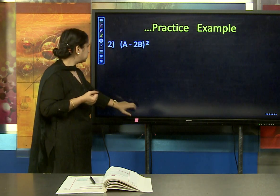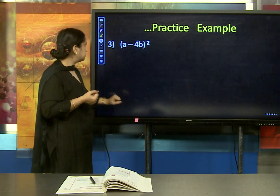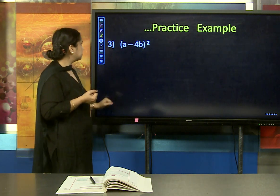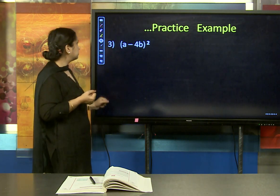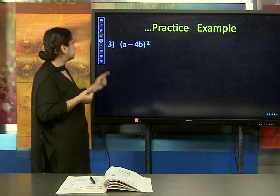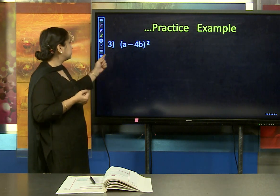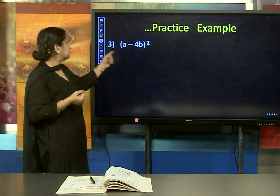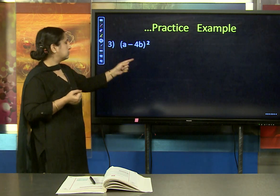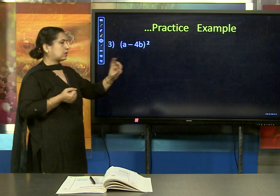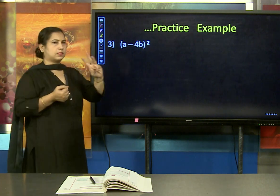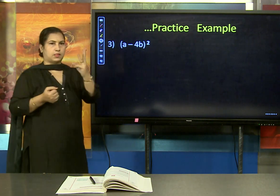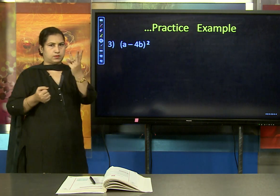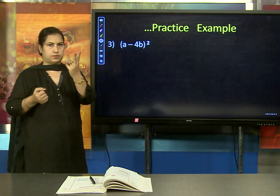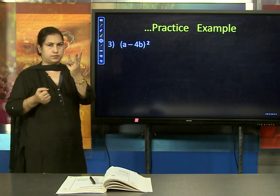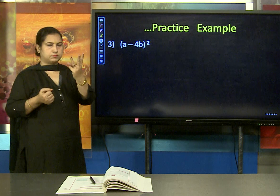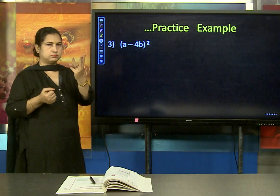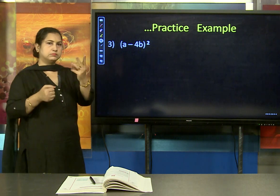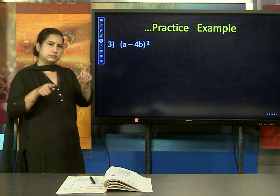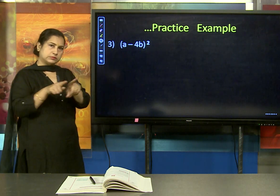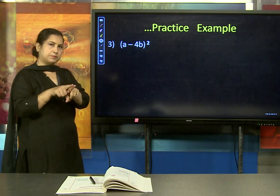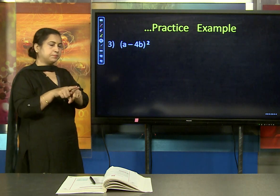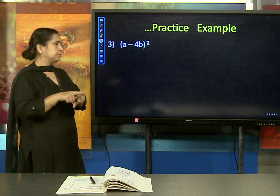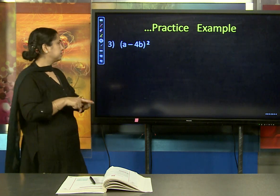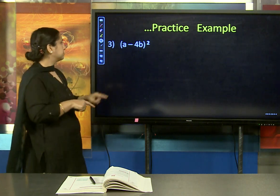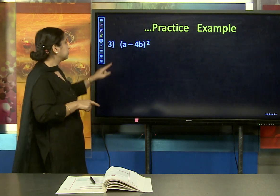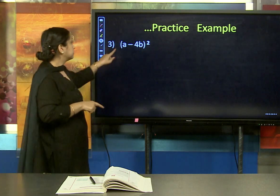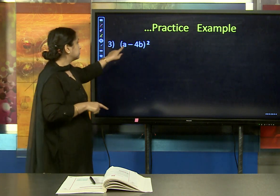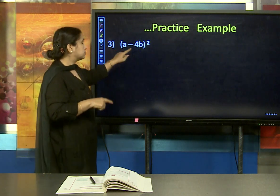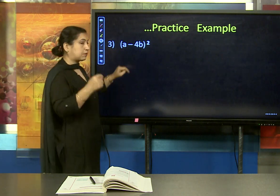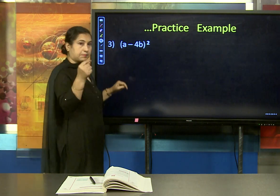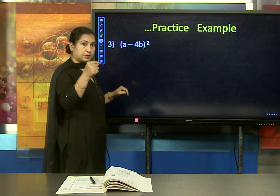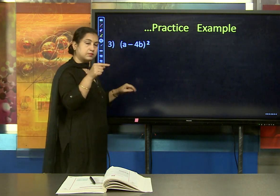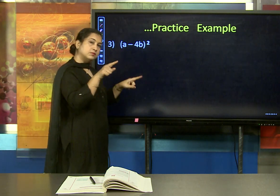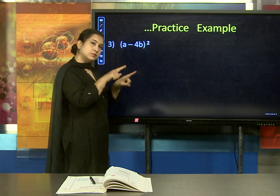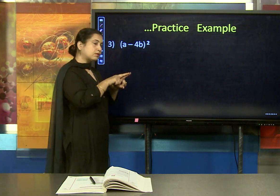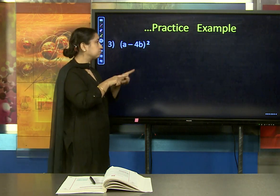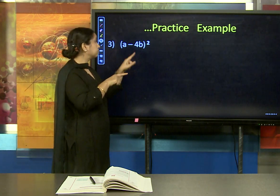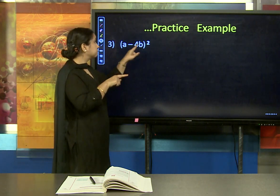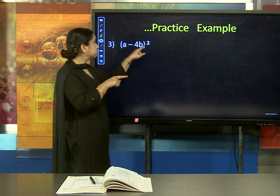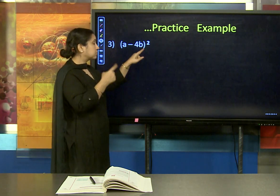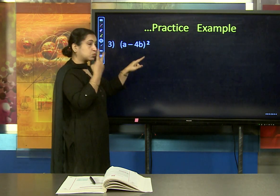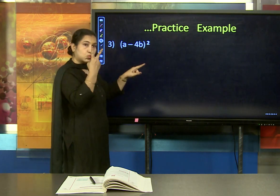देखिए इसमें ये तीसरा सवाल है, इसको भी उसी तरह करेंगे। ये भी माइनस हो रहा है, a माइनस